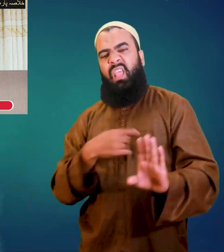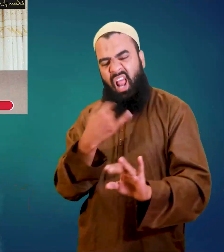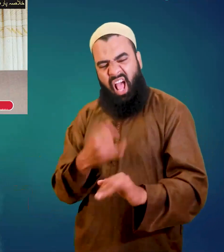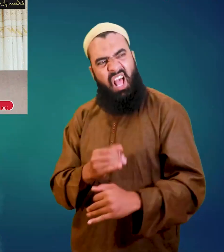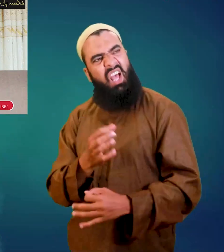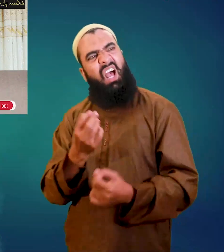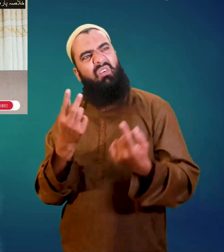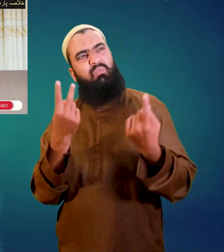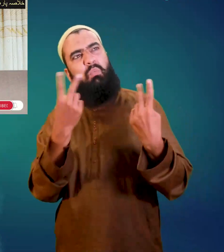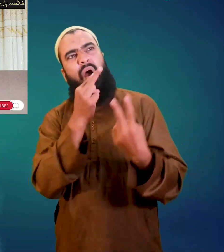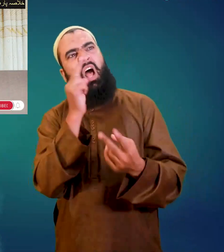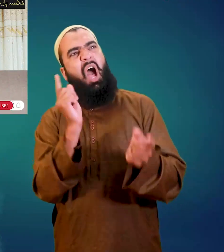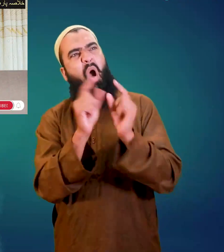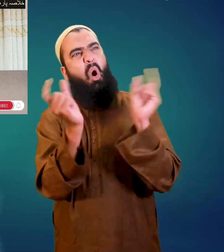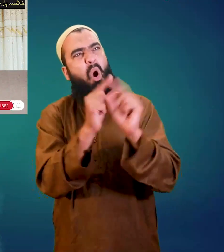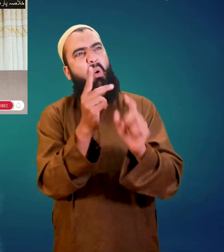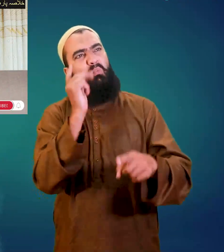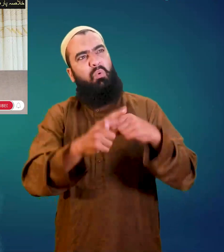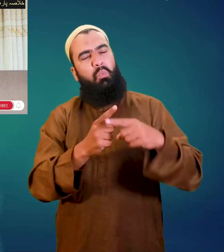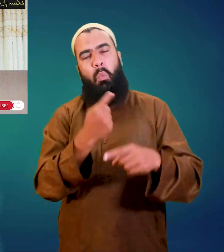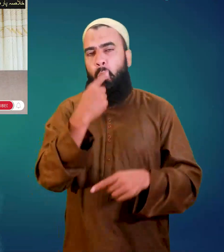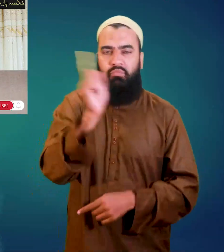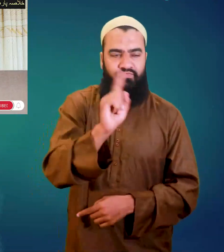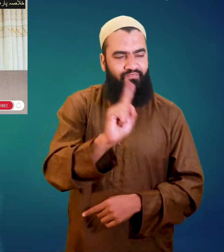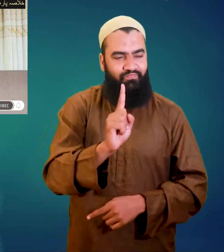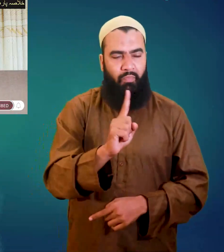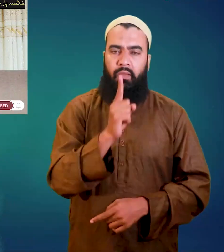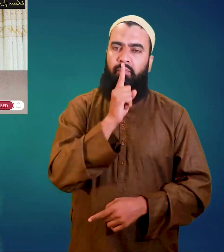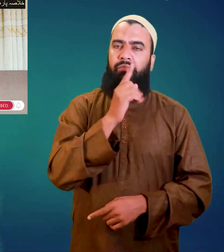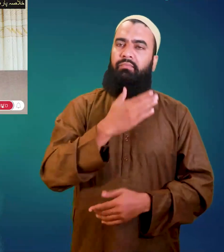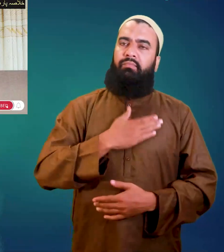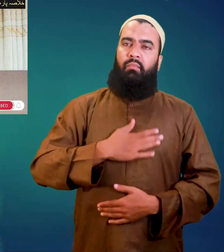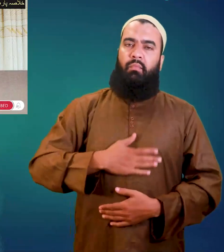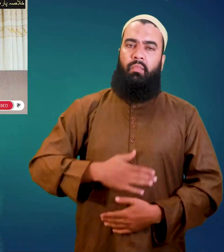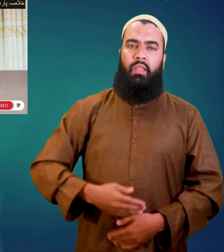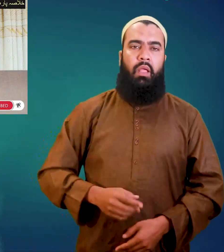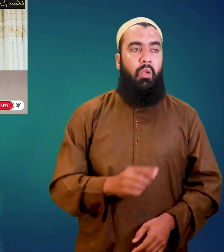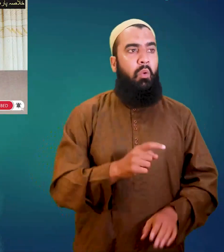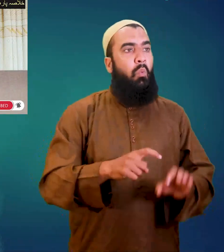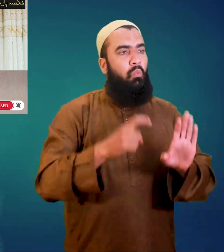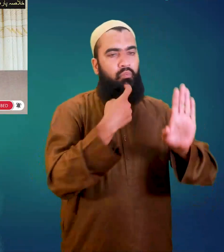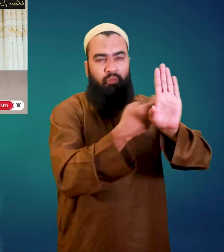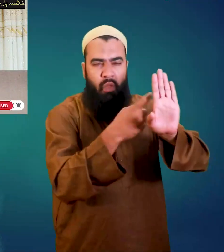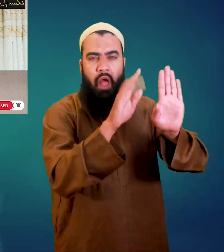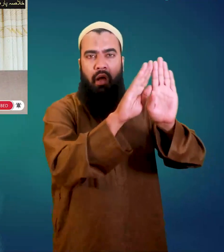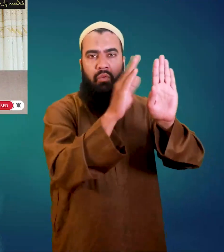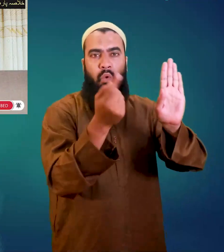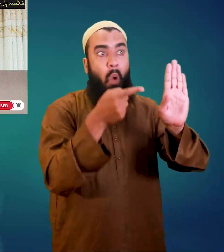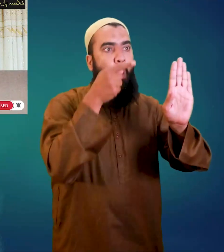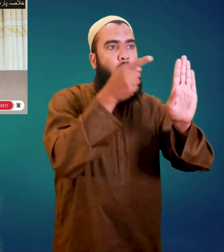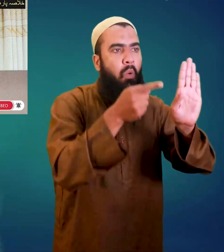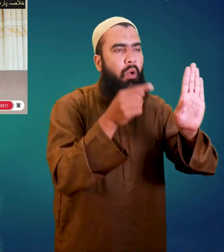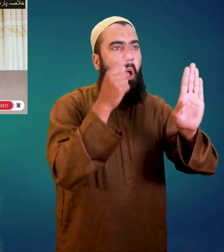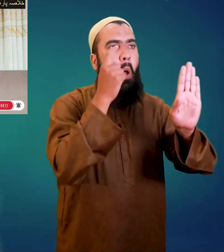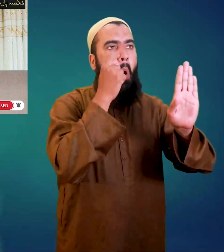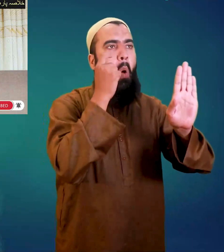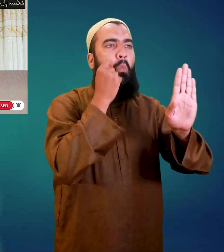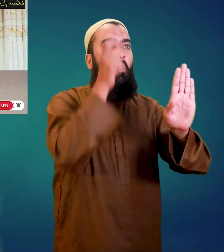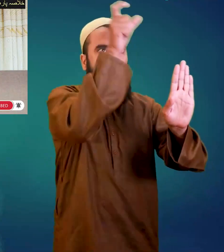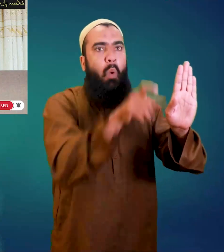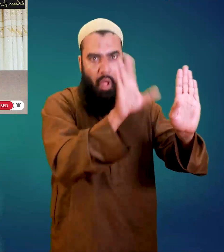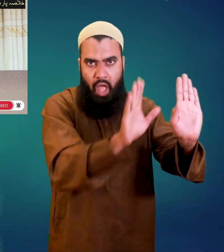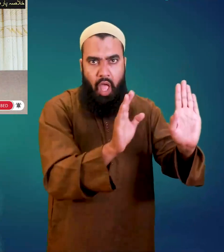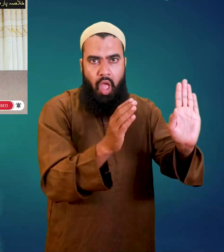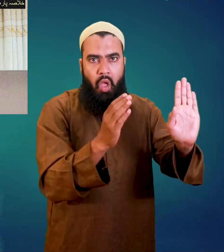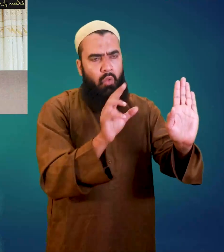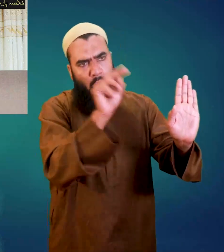لَكُمْ، یہ تمہاری پاکیزگی کے لیے بہتر ہے، بجائے اس کے کہ زبردستی اور بے وقت گھر میں داخل